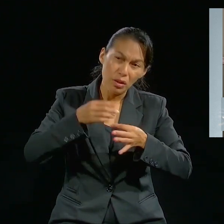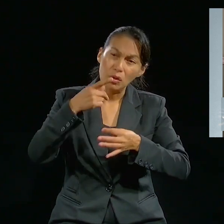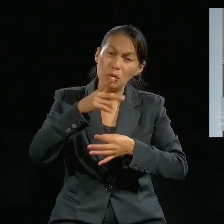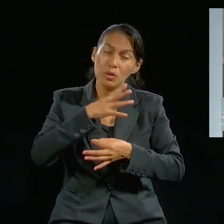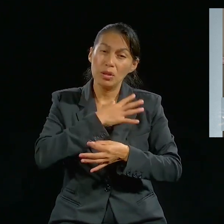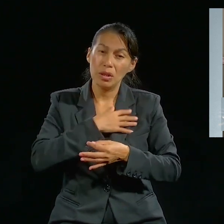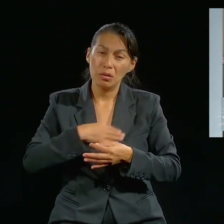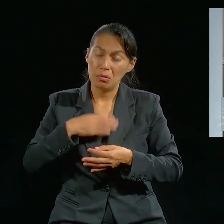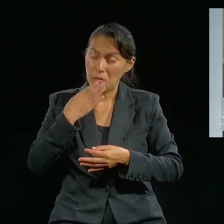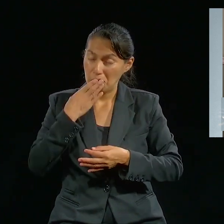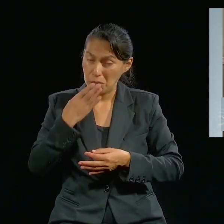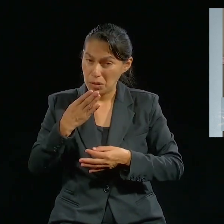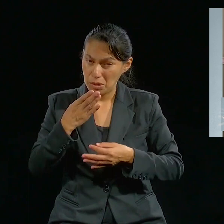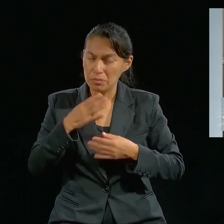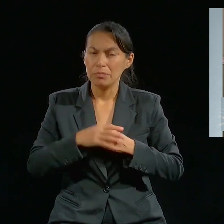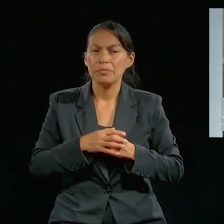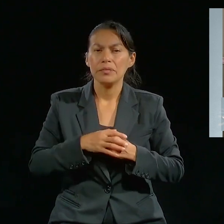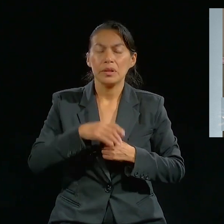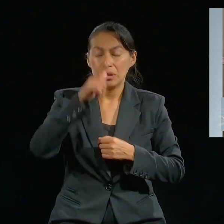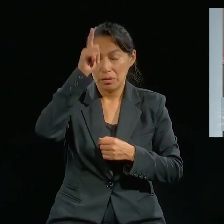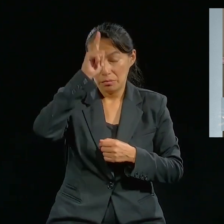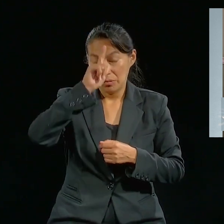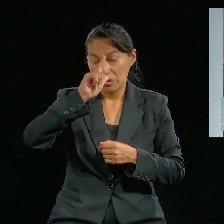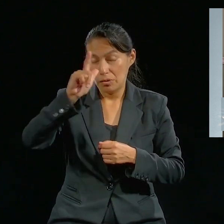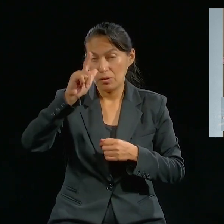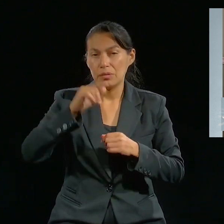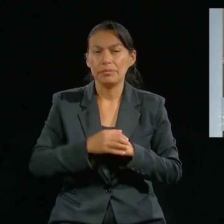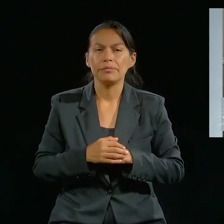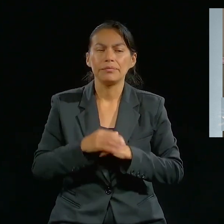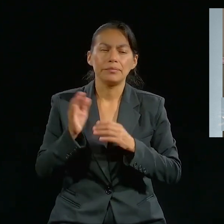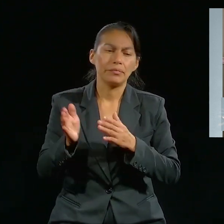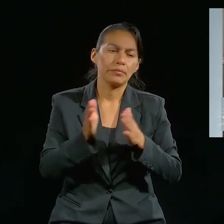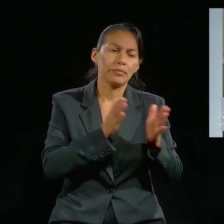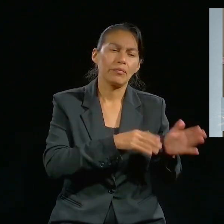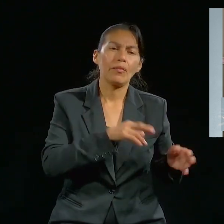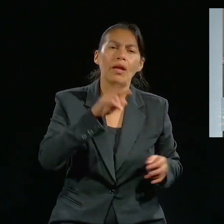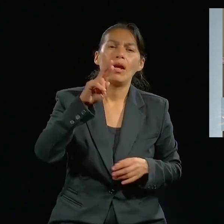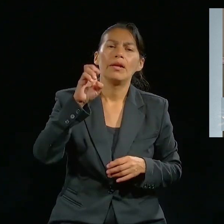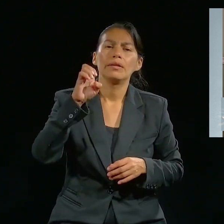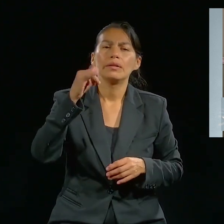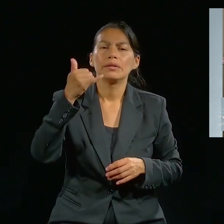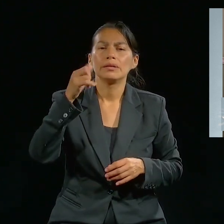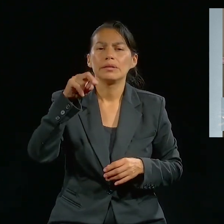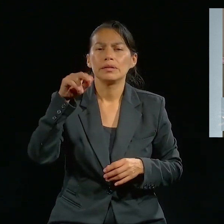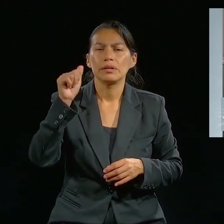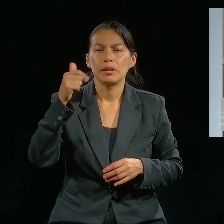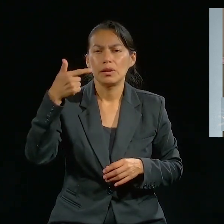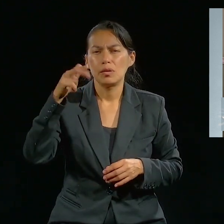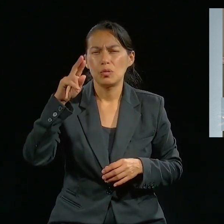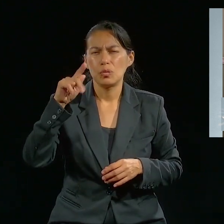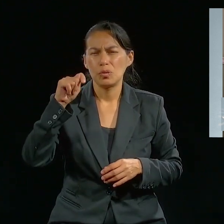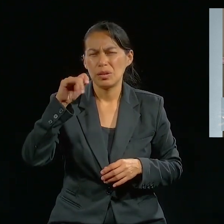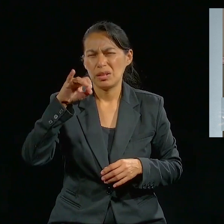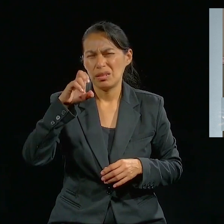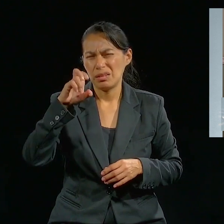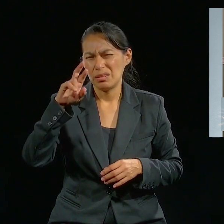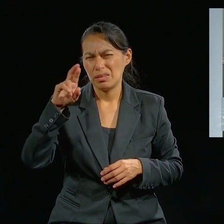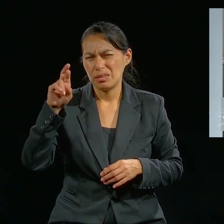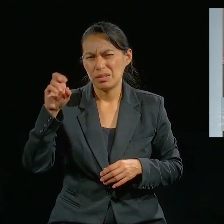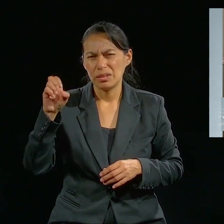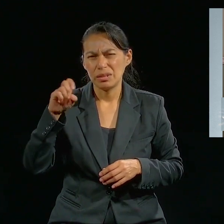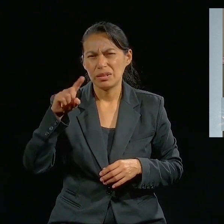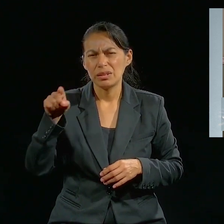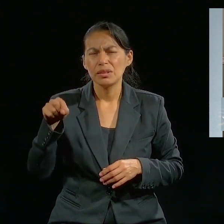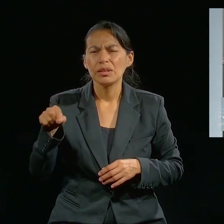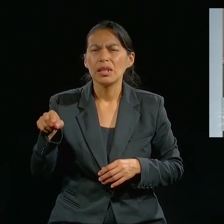sentidos inclusive el espiritual desde luego Reina Gutiérrez buenas noches pido oración por